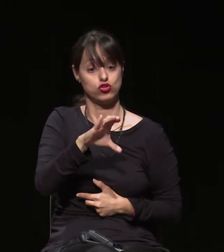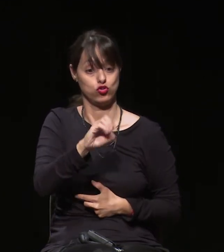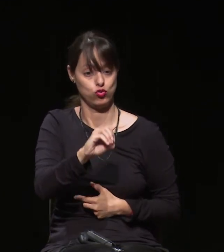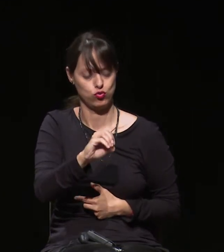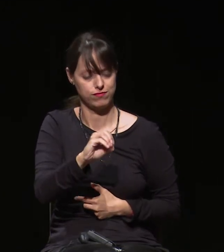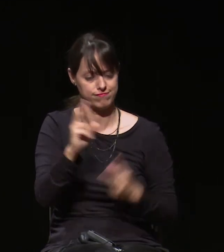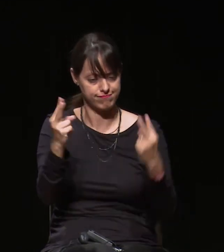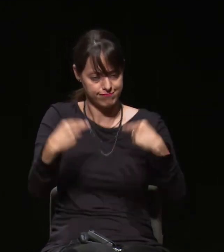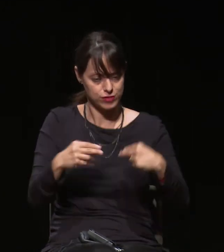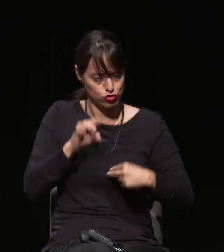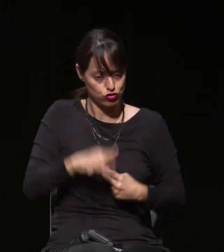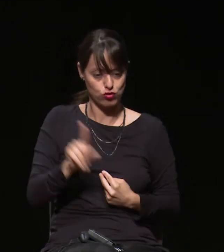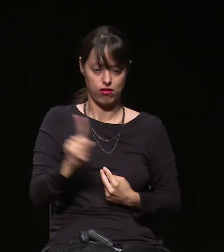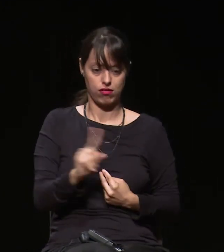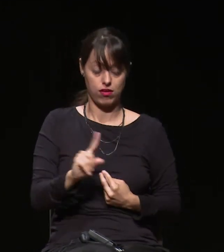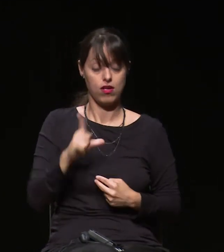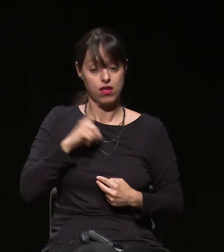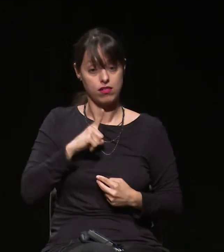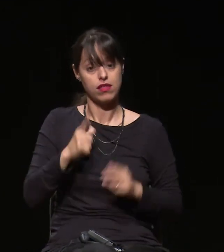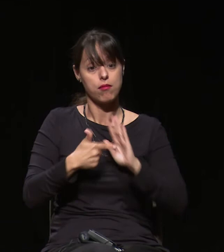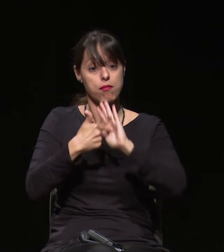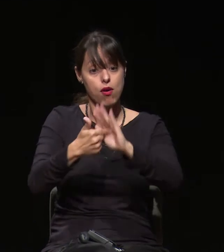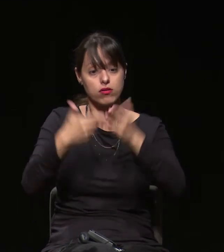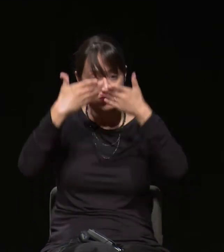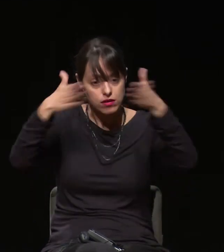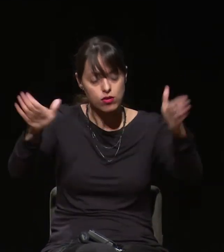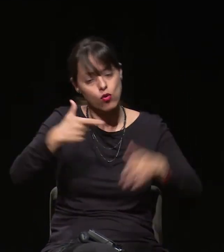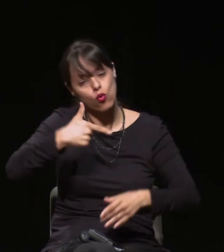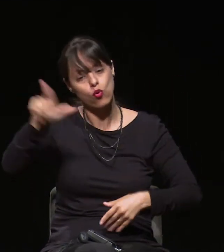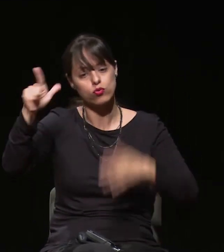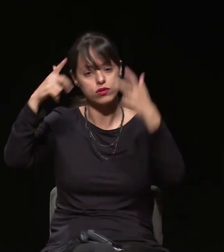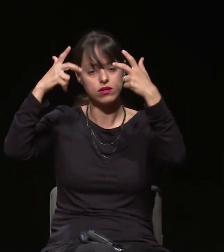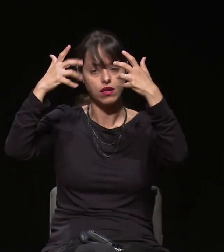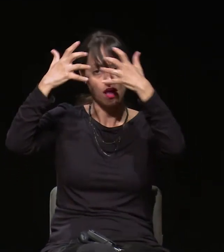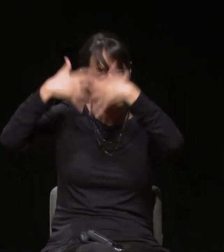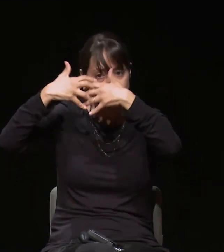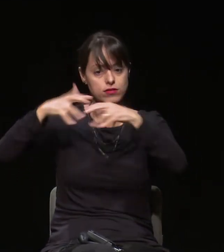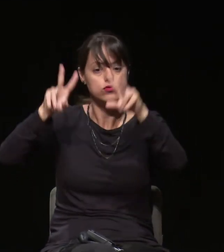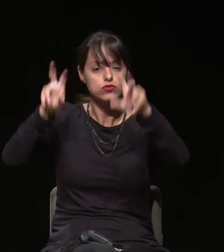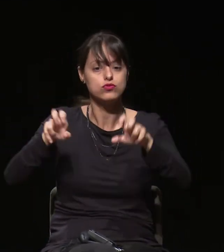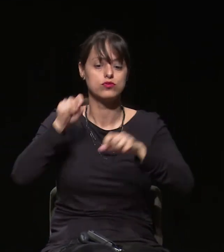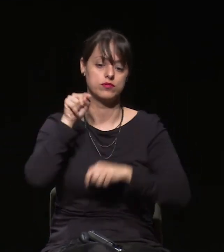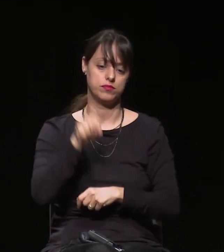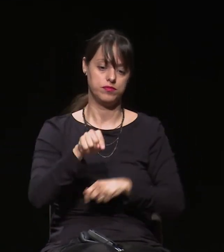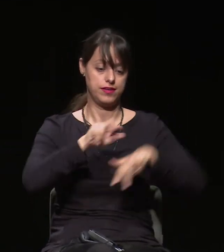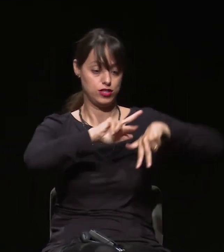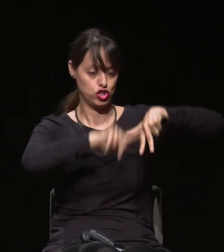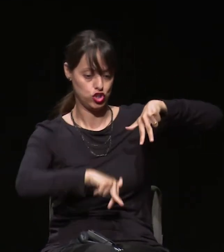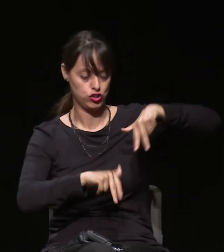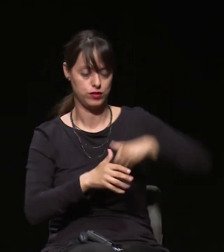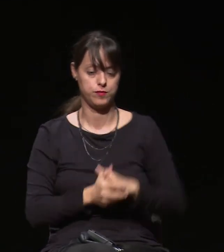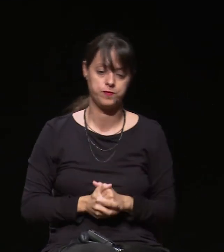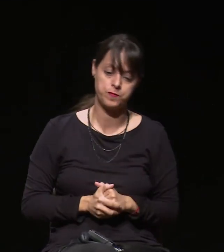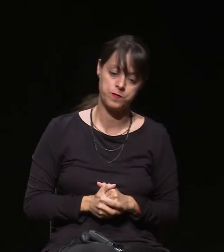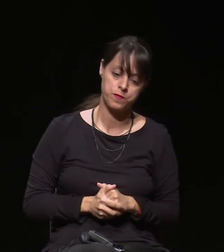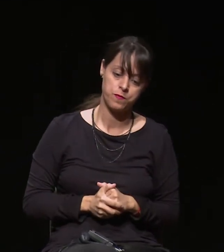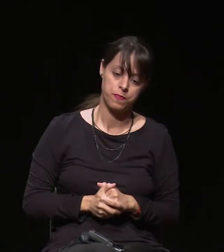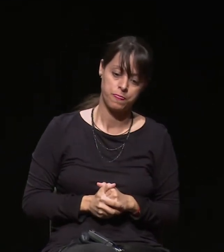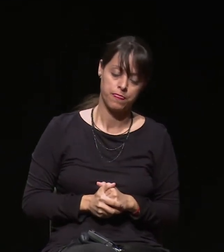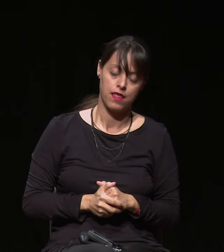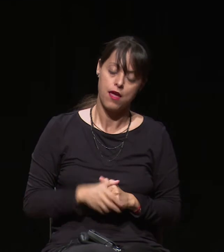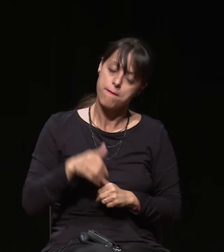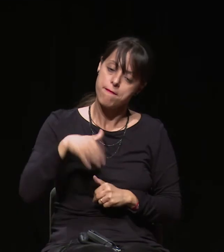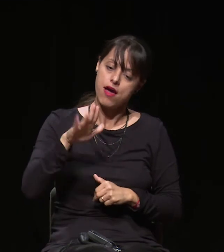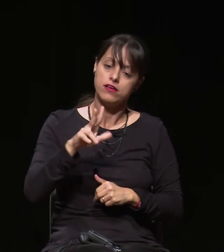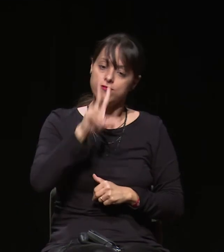questões, ao mesmo tempo que abre campos para novas reflexões e polêmicas. Fica cada vez mais patente